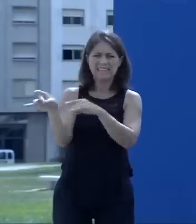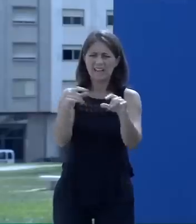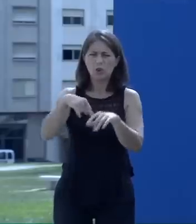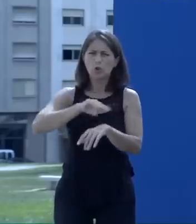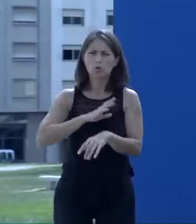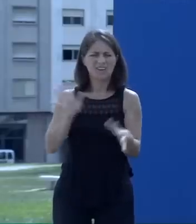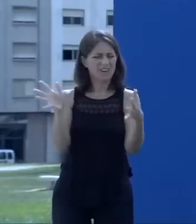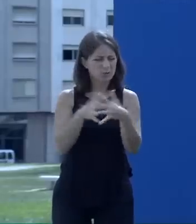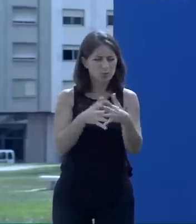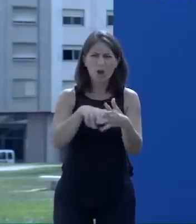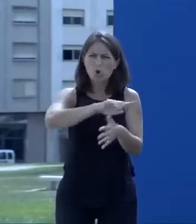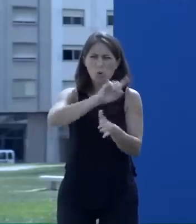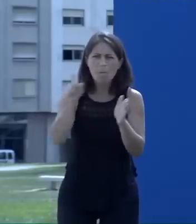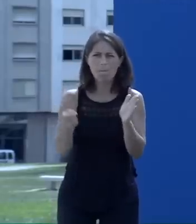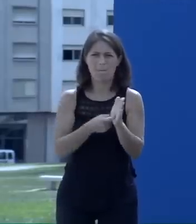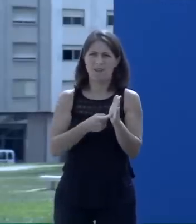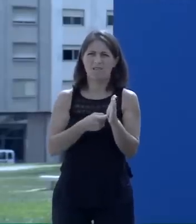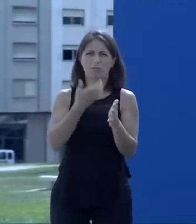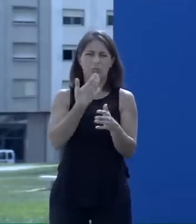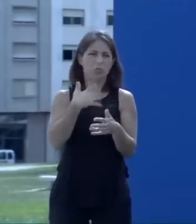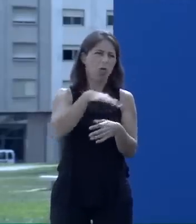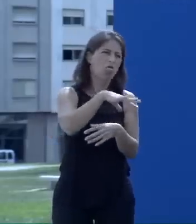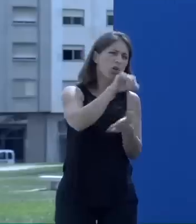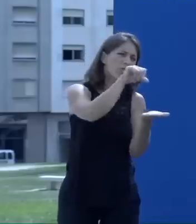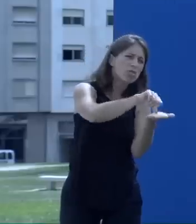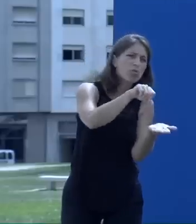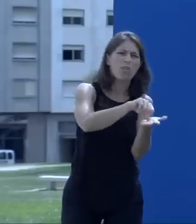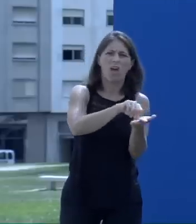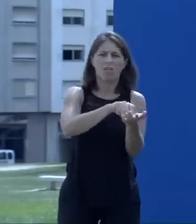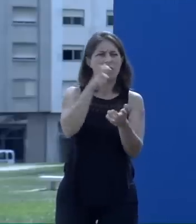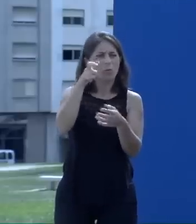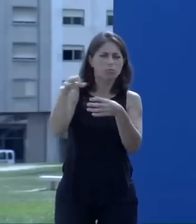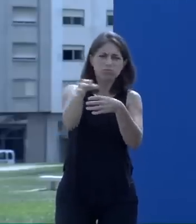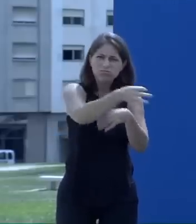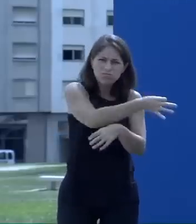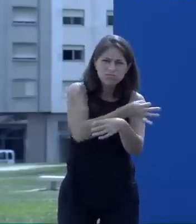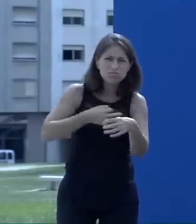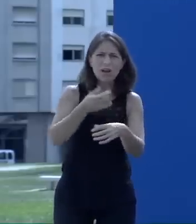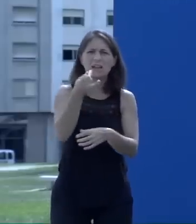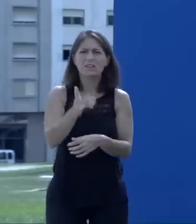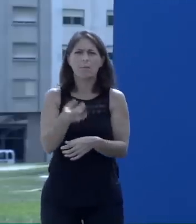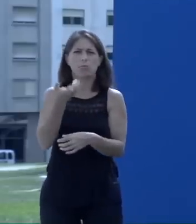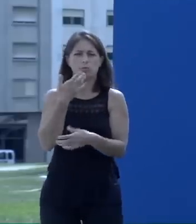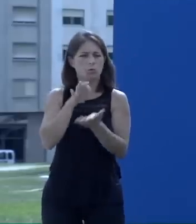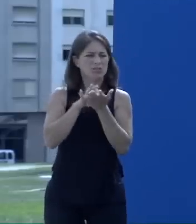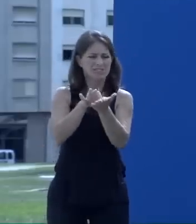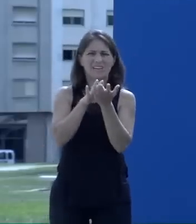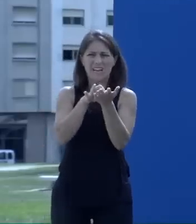a estructuración completa do noso país en espazos urbanos, metropolitanos e en comarcas, a comarcalización completa de